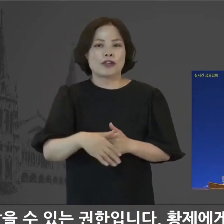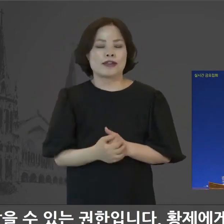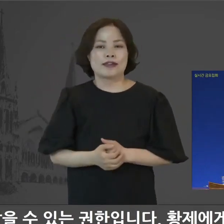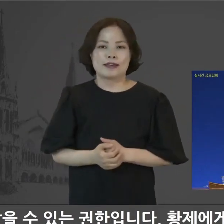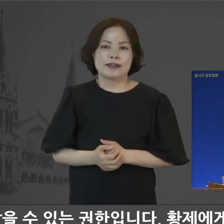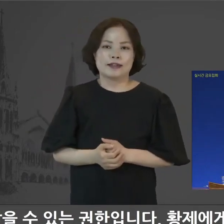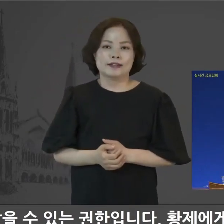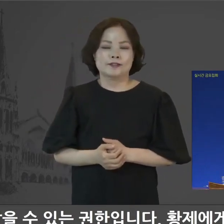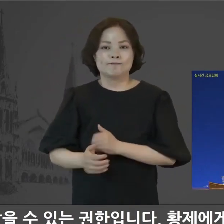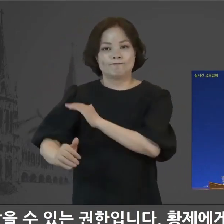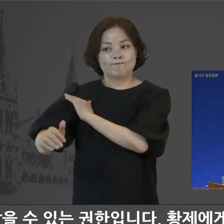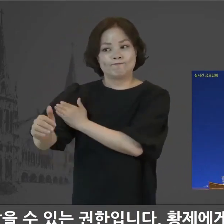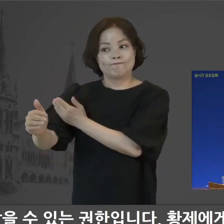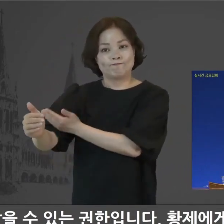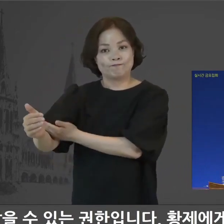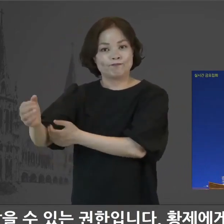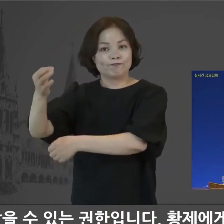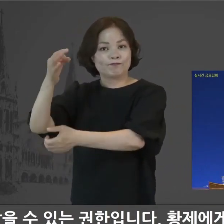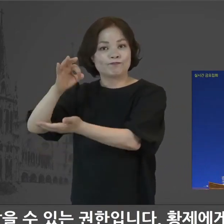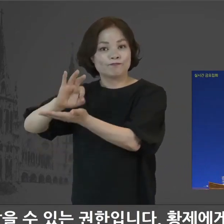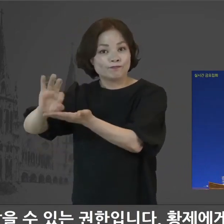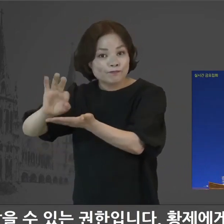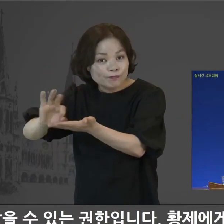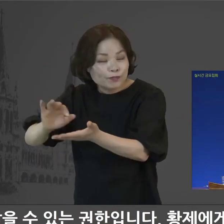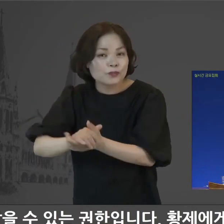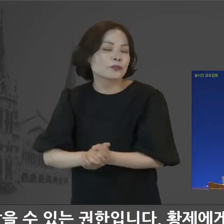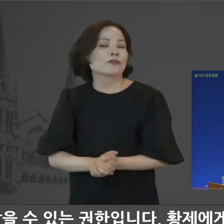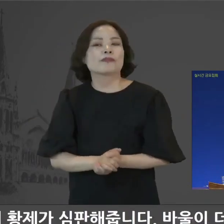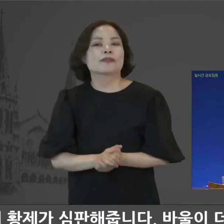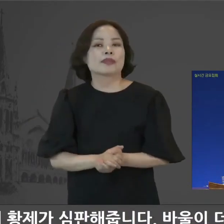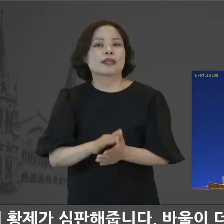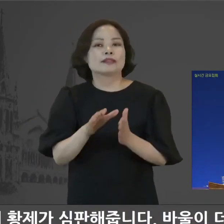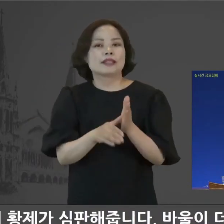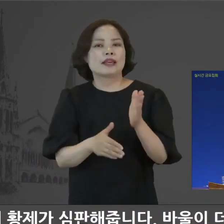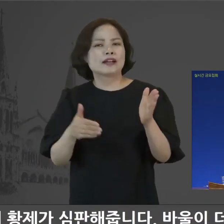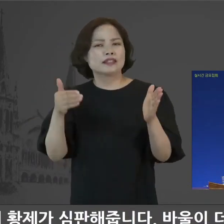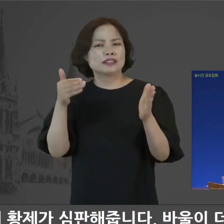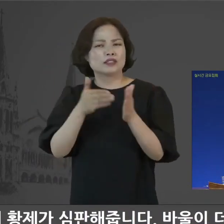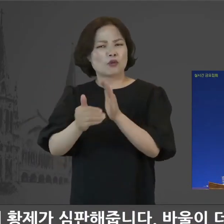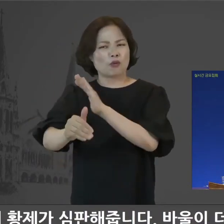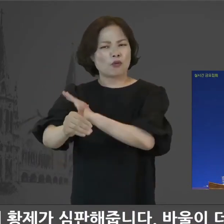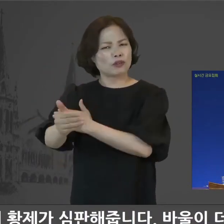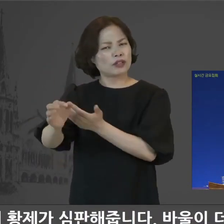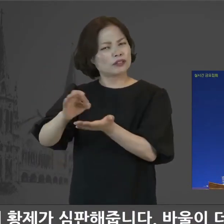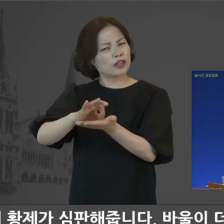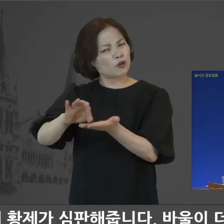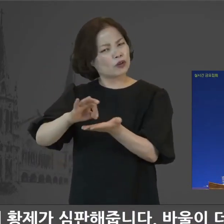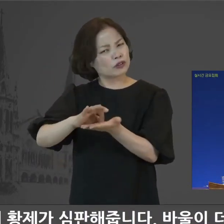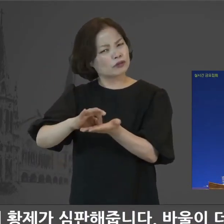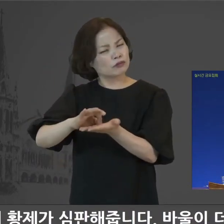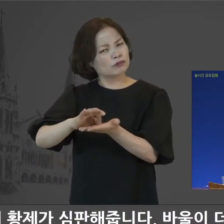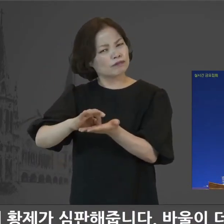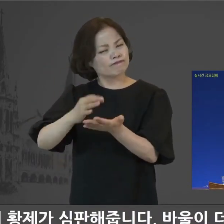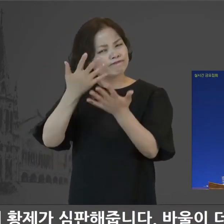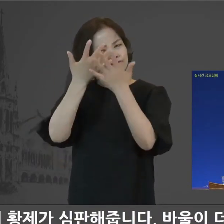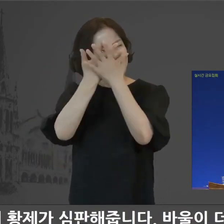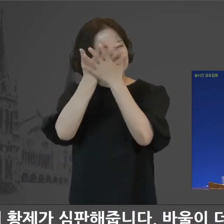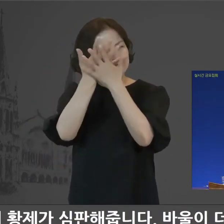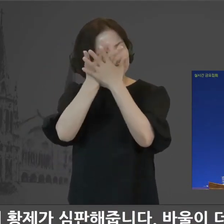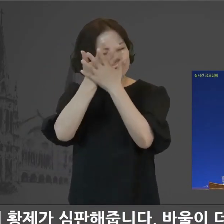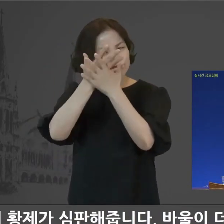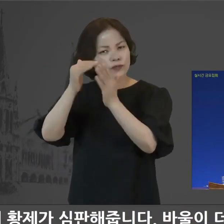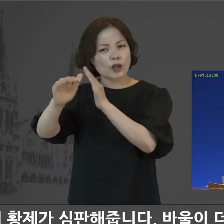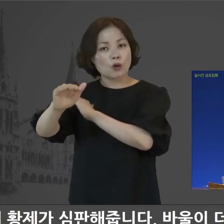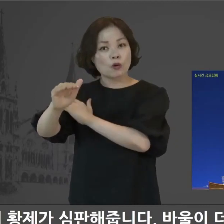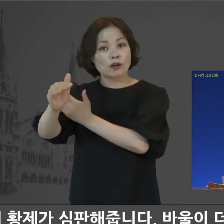그 권한을 사용하기 시작하는데 여기 때까지 뭐 그 권한을 사용했는지는 불분명합니다. 그런 이제 권한을